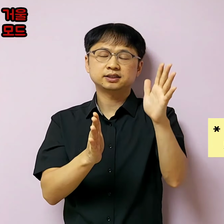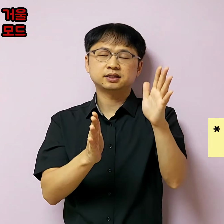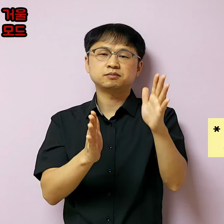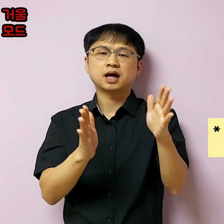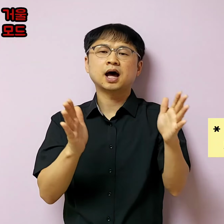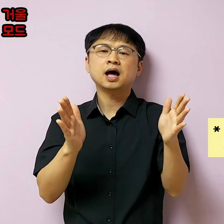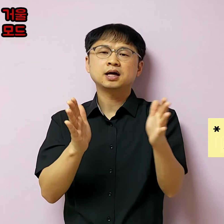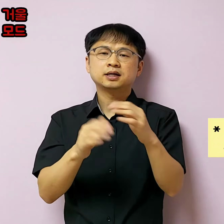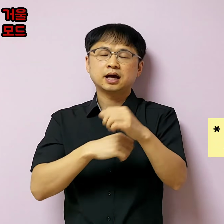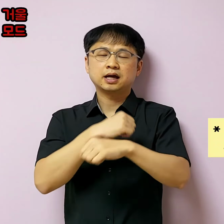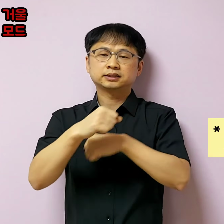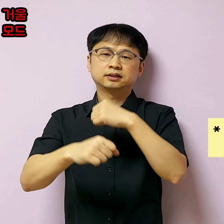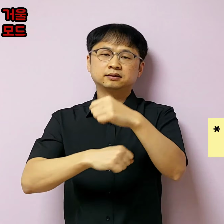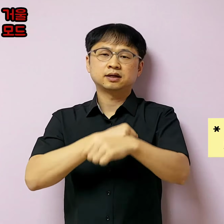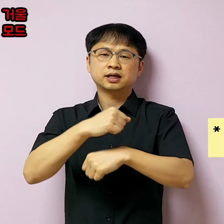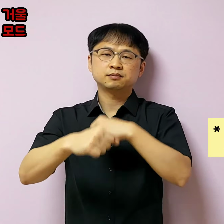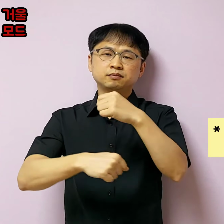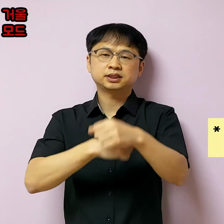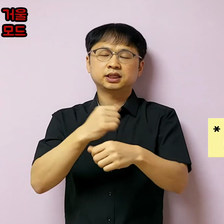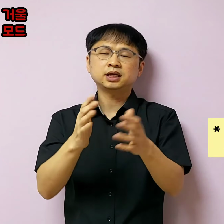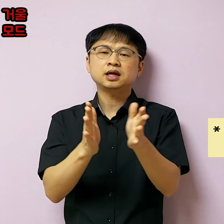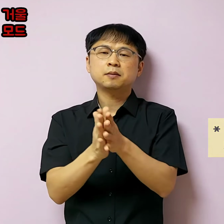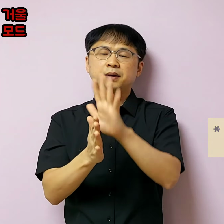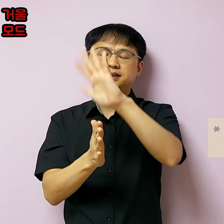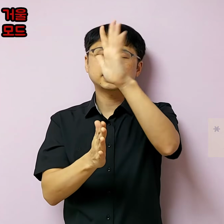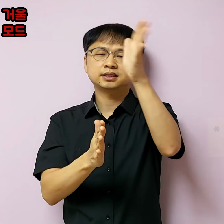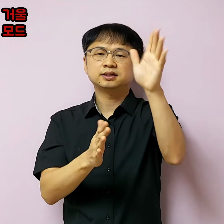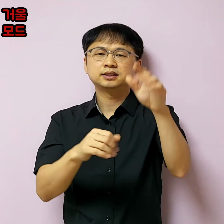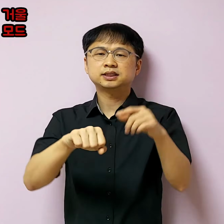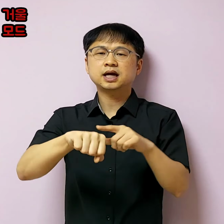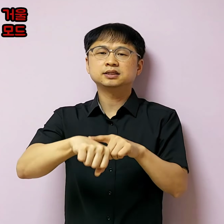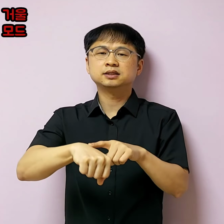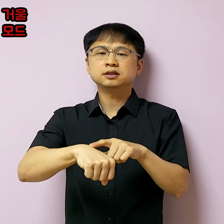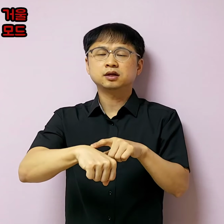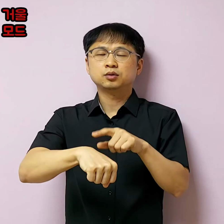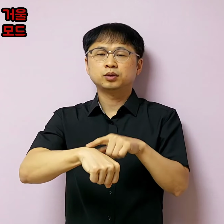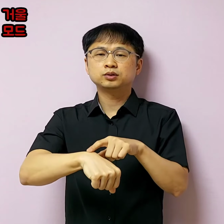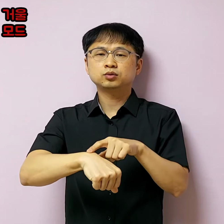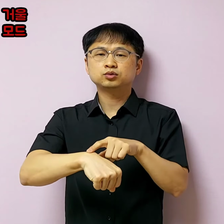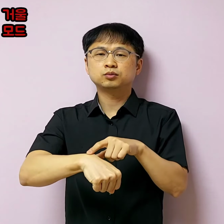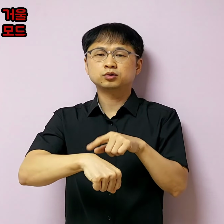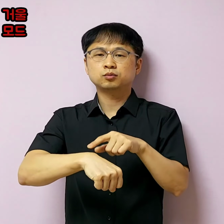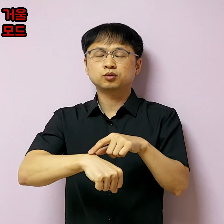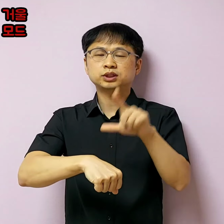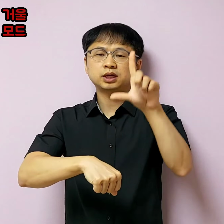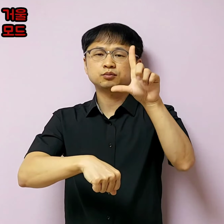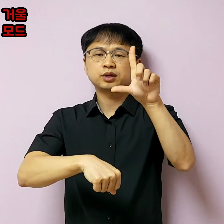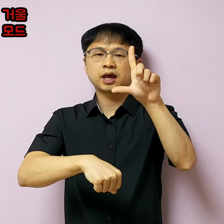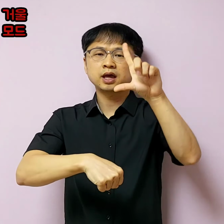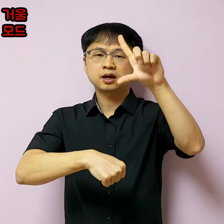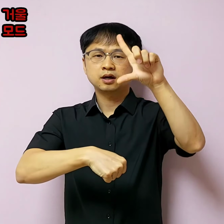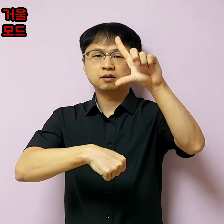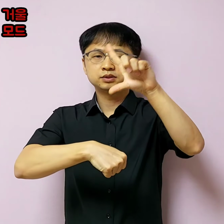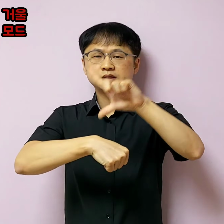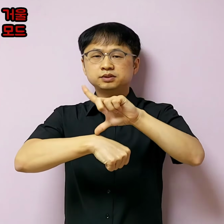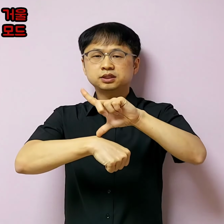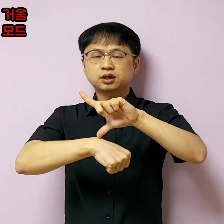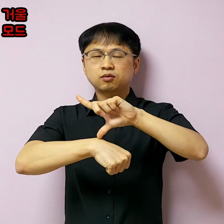뜻이 됩니다. 아낌없이 반짝이다. 시간은 왼손 주먹 손목 시계 부위에 엄지검지를